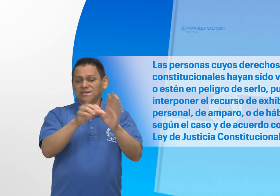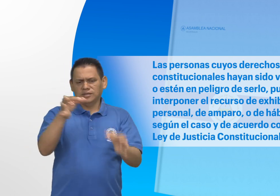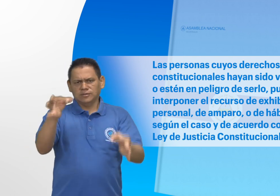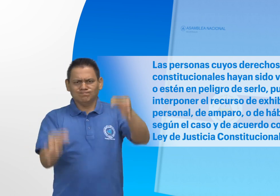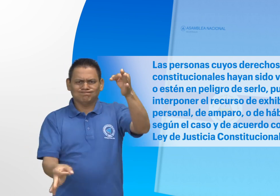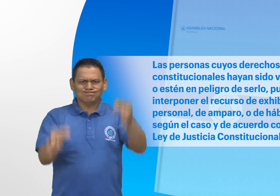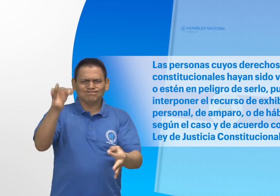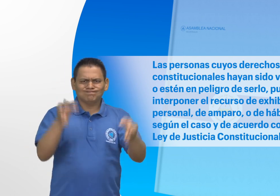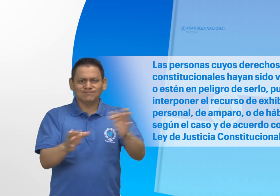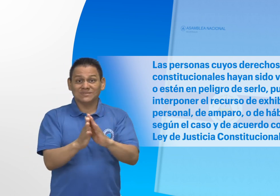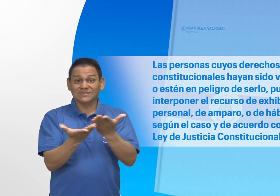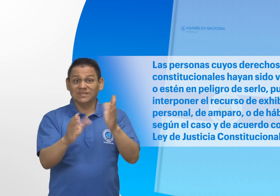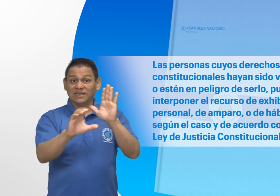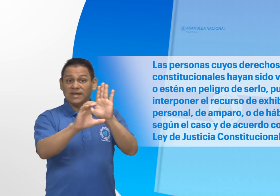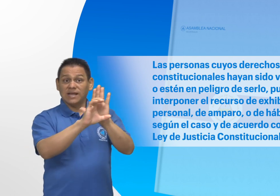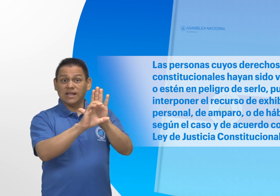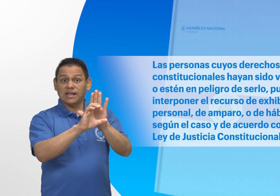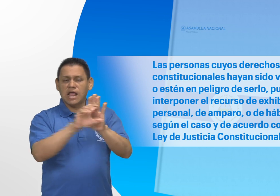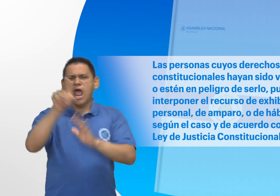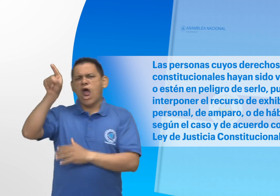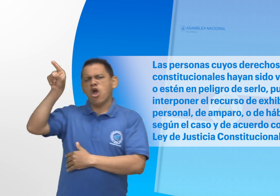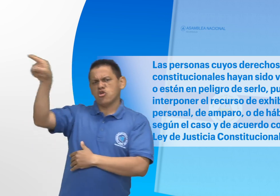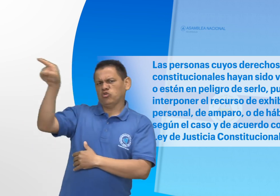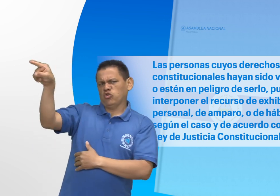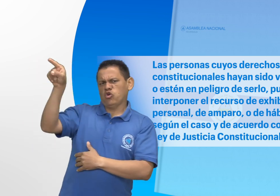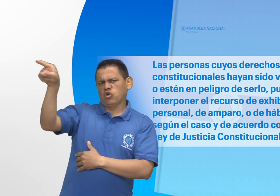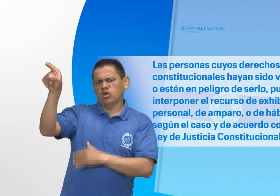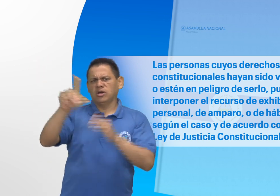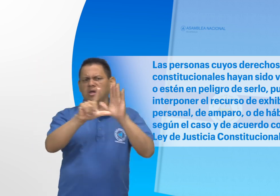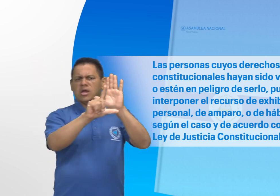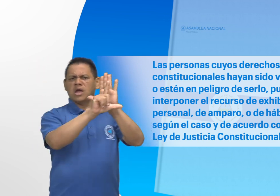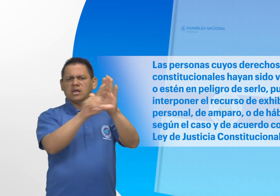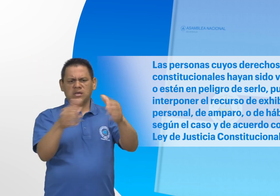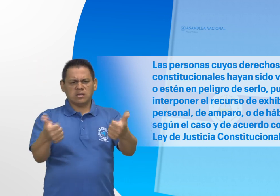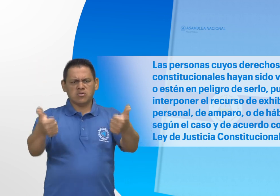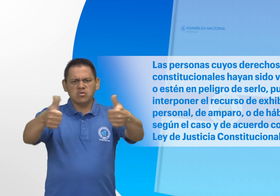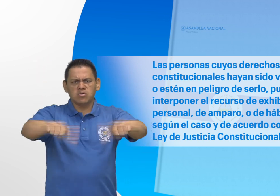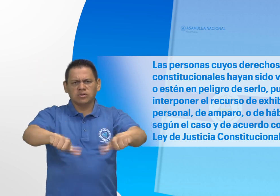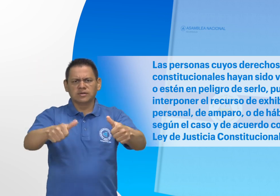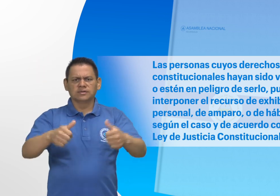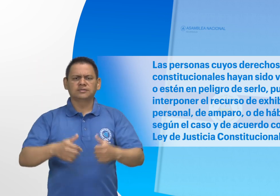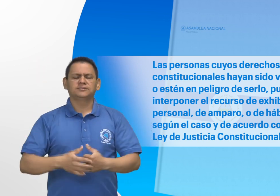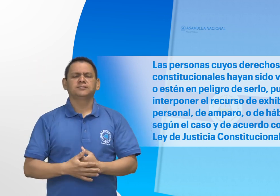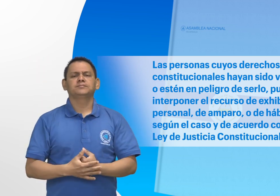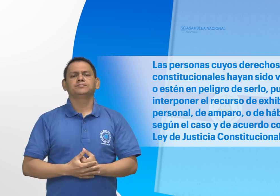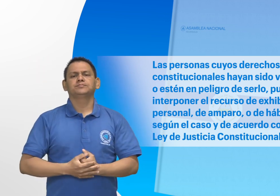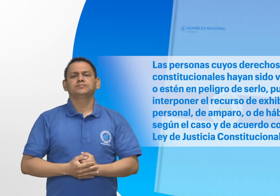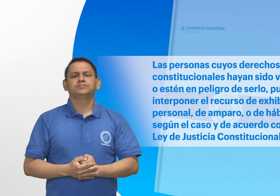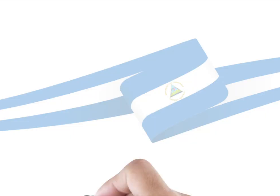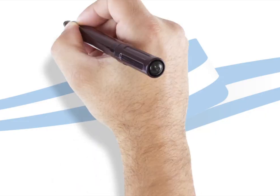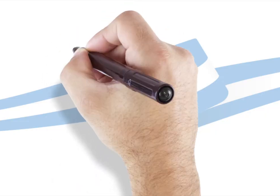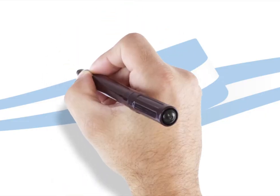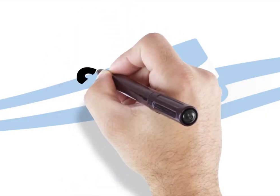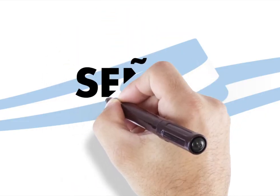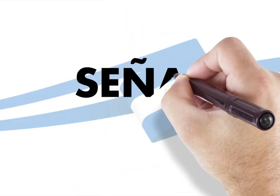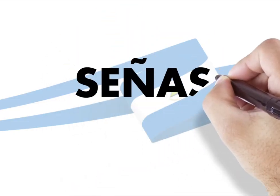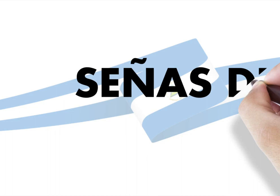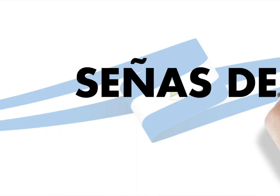de exhibición personal, de amparo o de habeas data, según el caso y de acuerdo con la Ley de Justicia Constitucional.